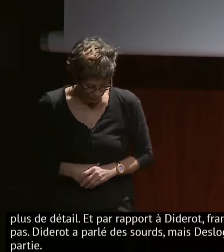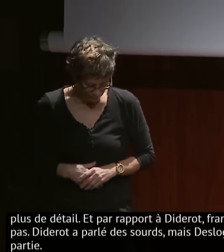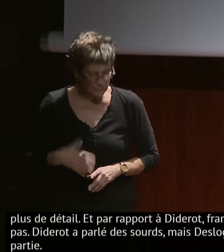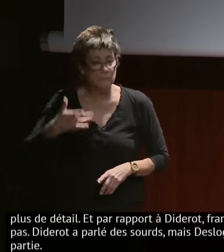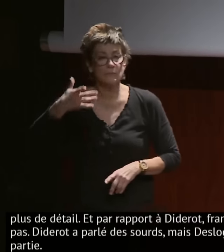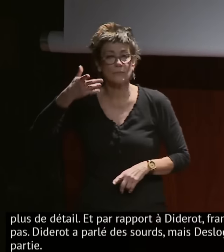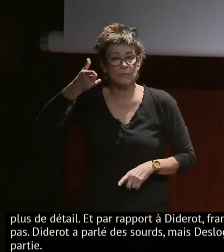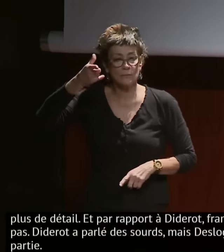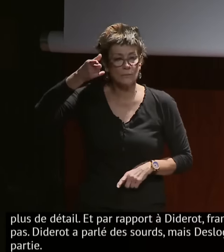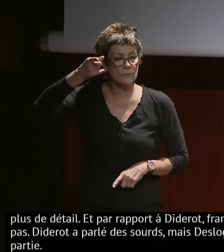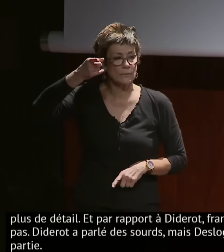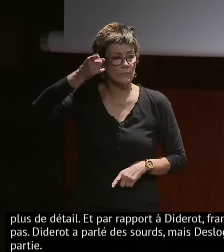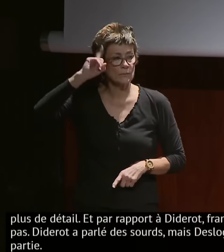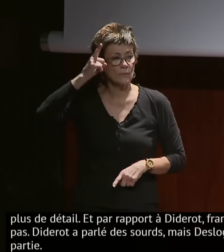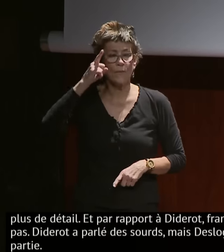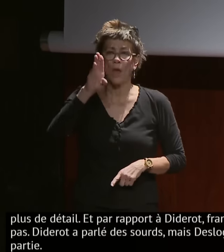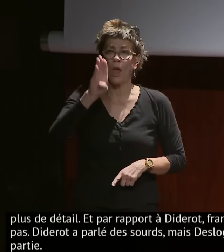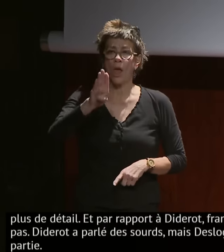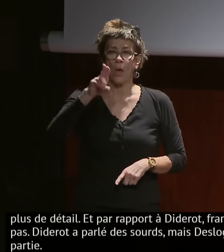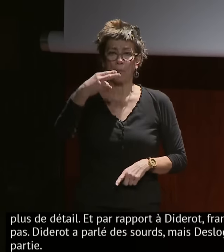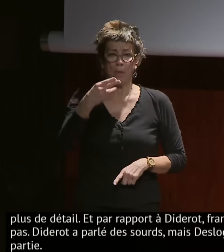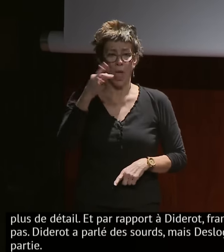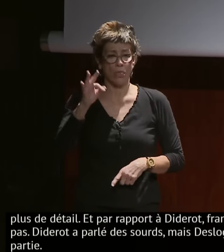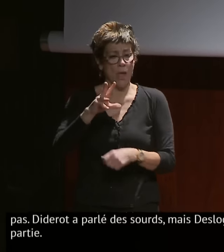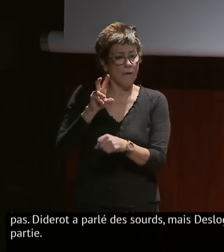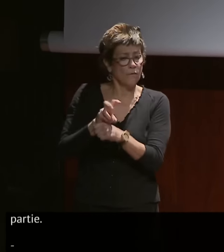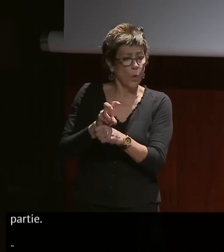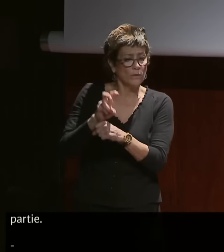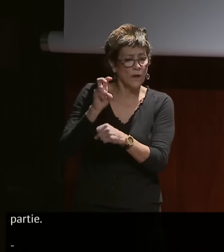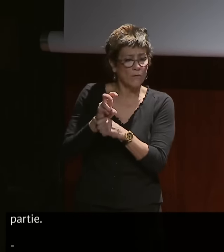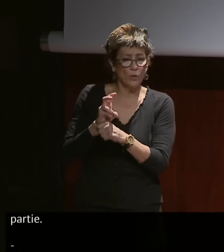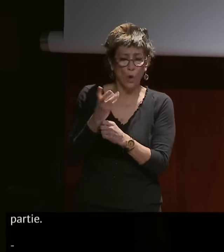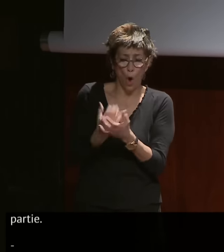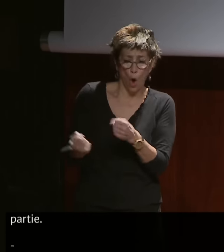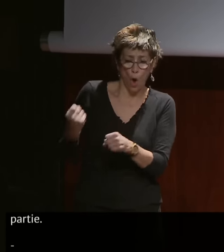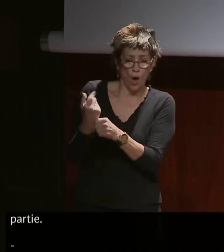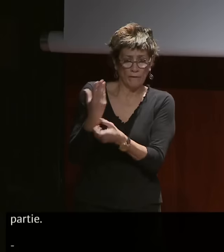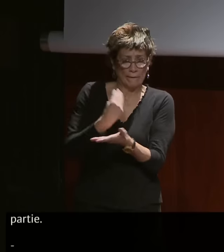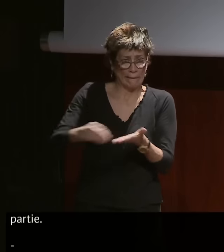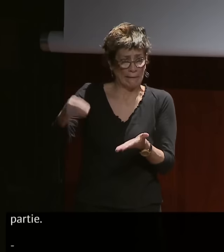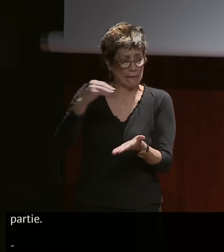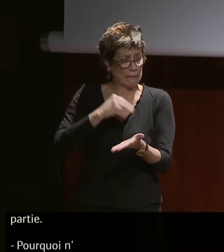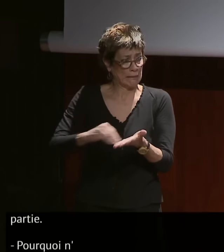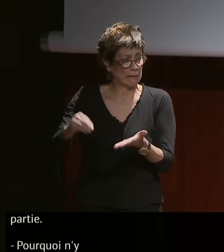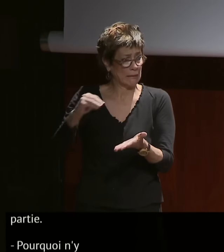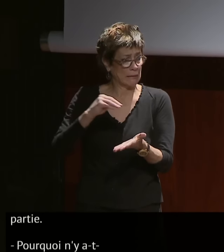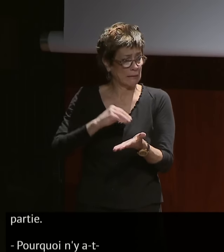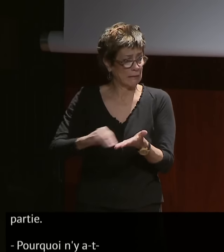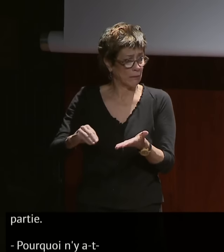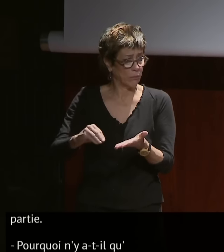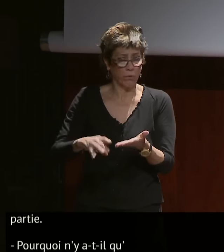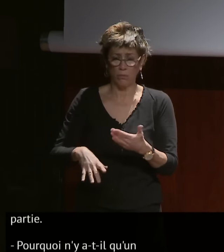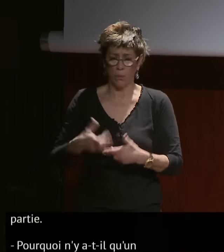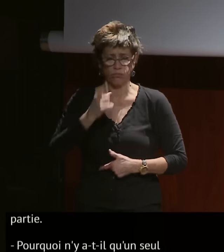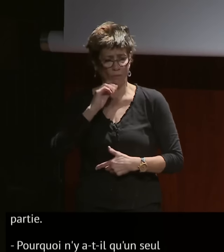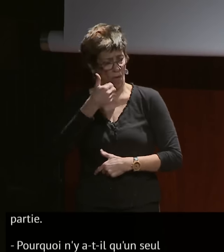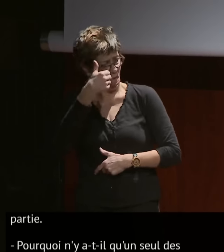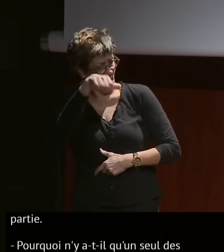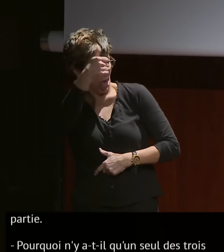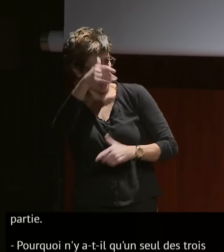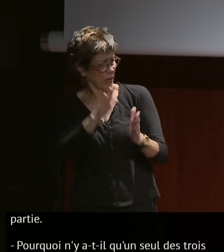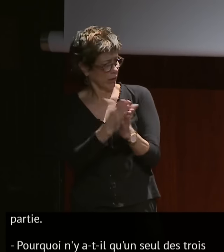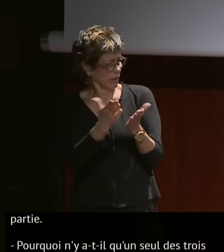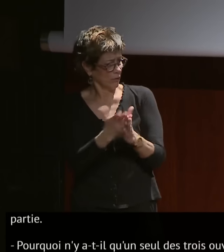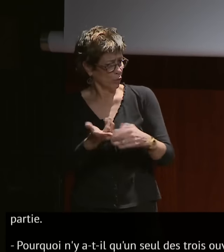Pourquoi, alors que la BNF est un conservatoire des œuvres écrites, n'y a-t-il qu'un seul des trois ouvrages qui y est conservé?